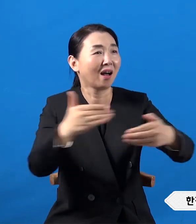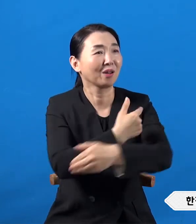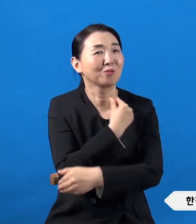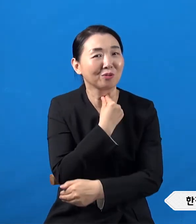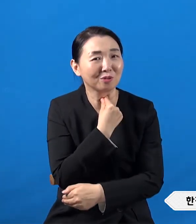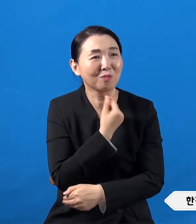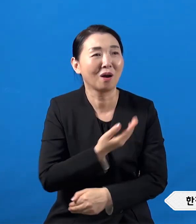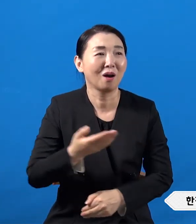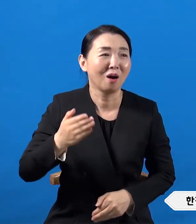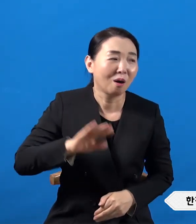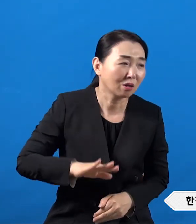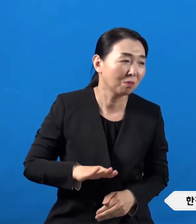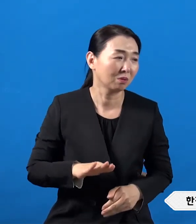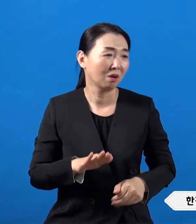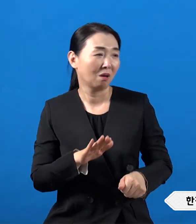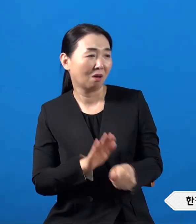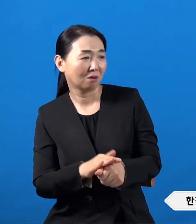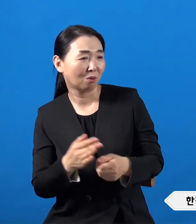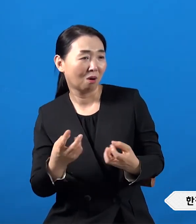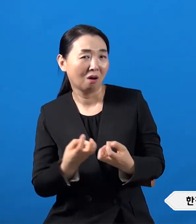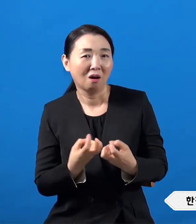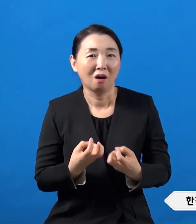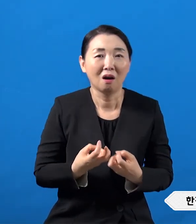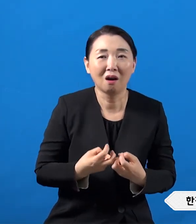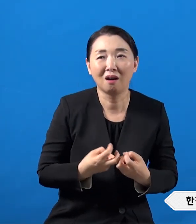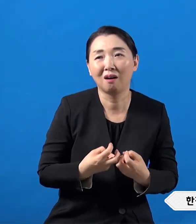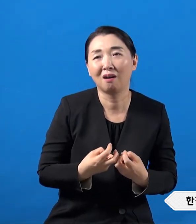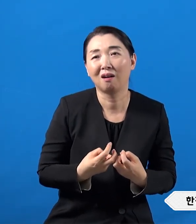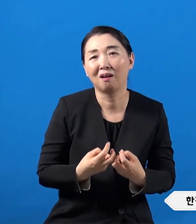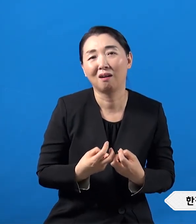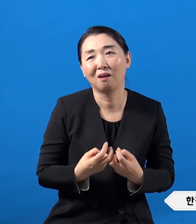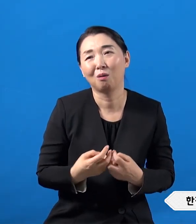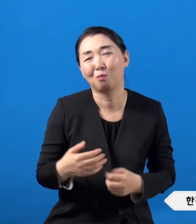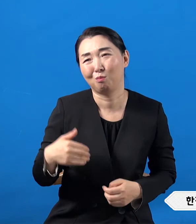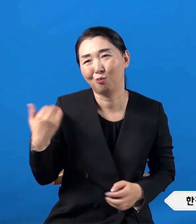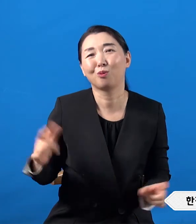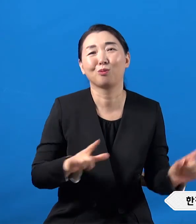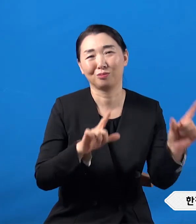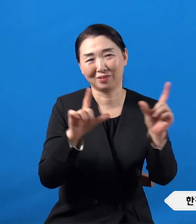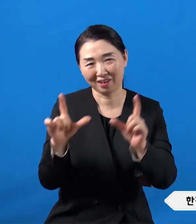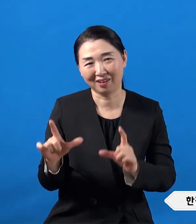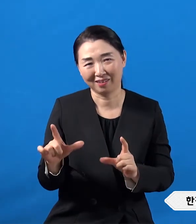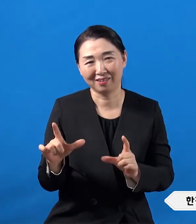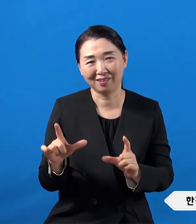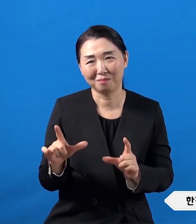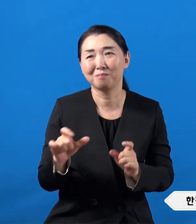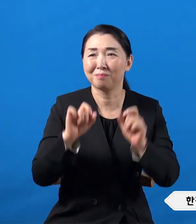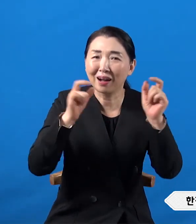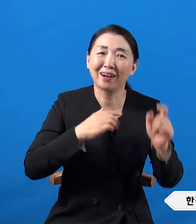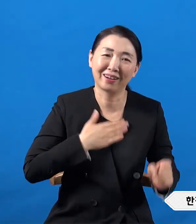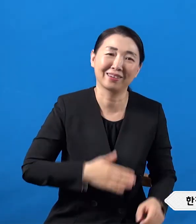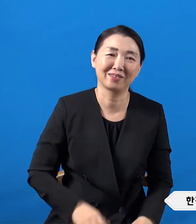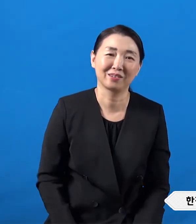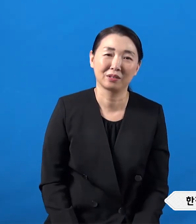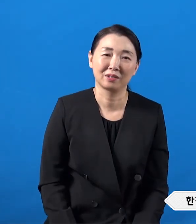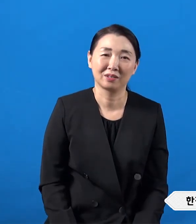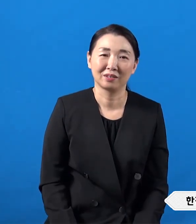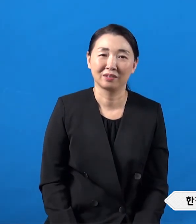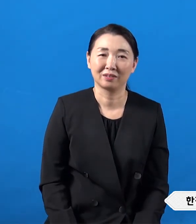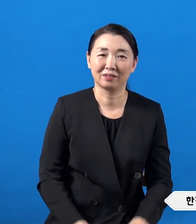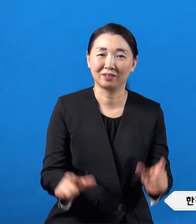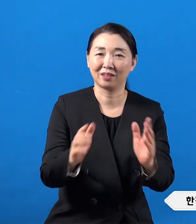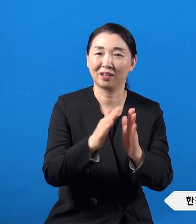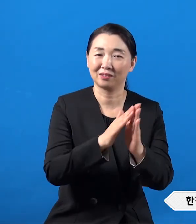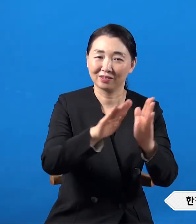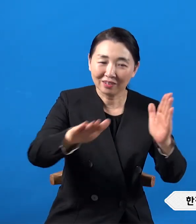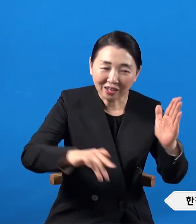안아주고 싶었지만 어떻게 해야 되는지를 그동안 모르고 계셨다는 것을 깨닫게 됐습니다. 그날 그